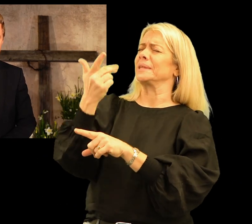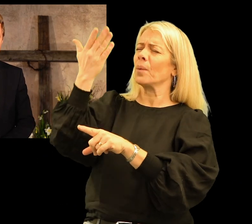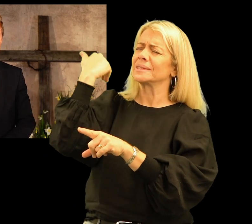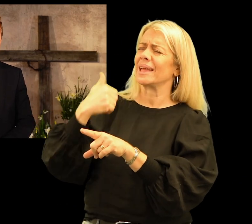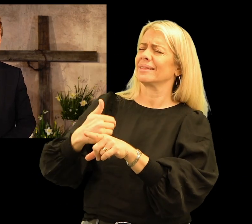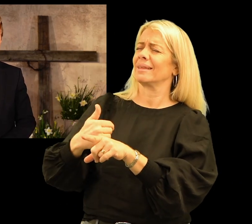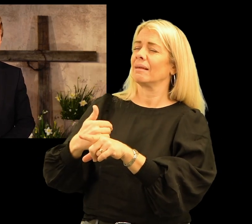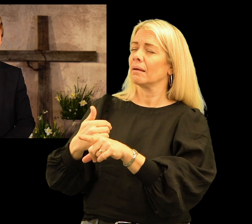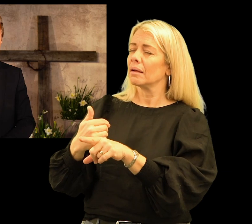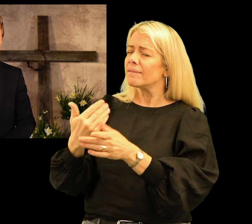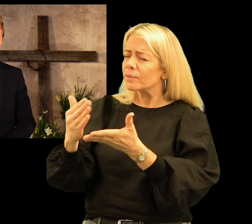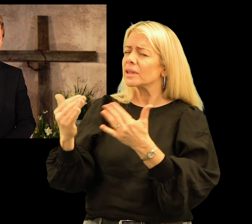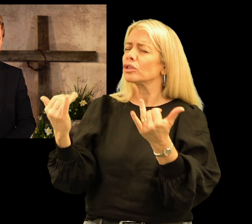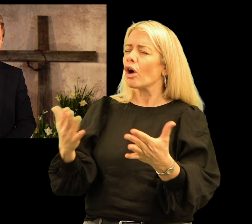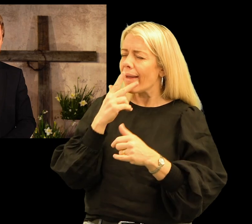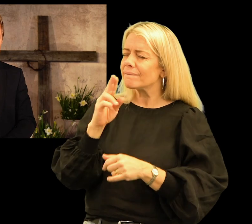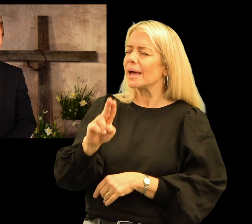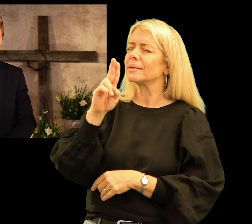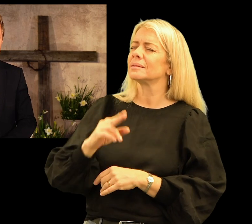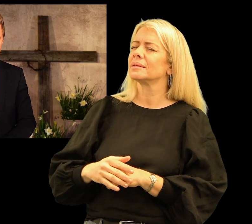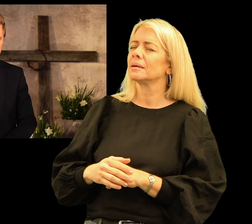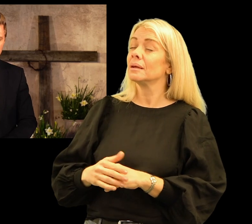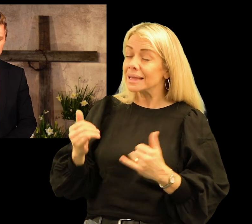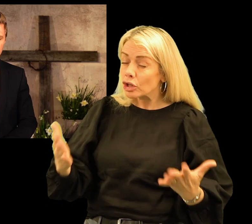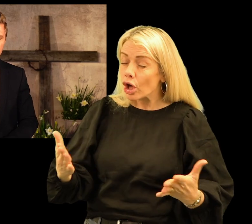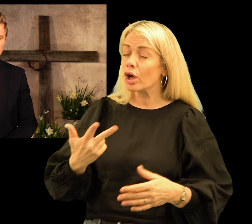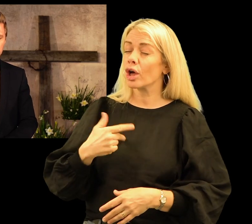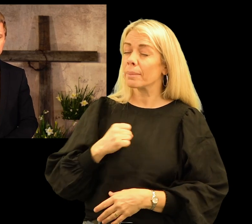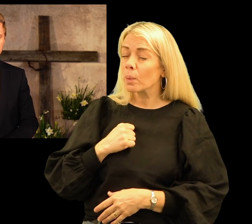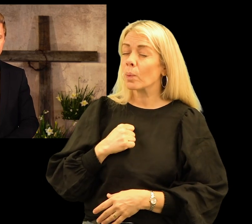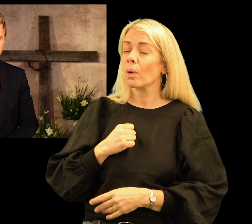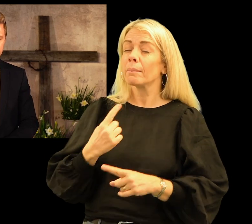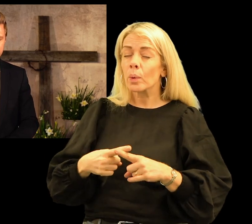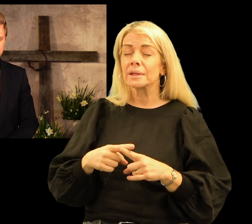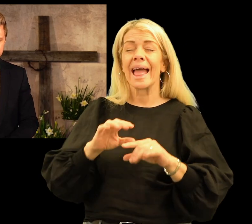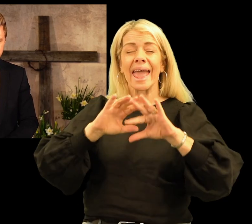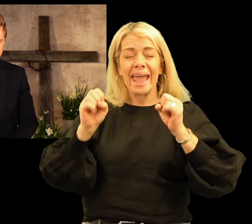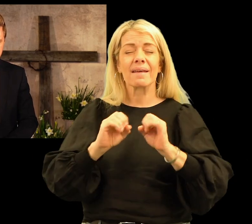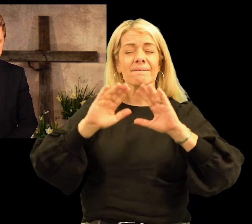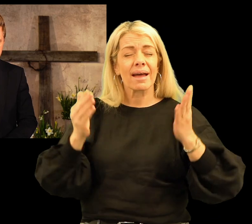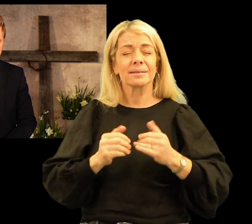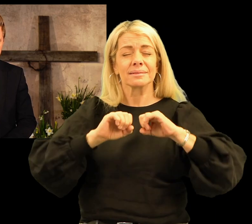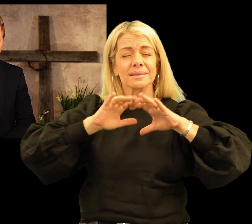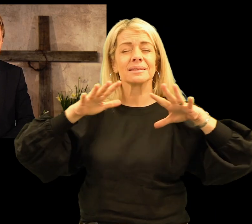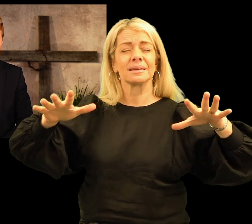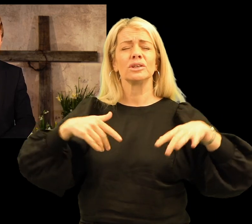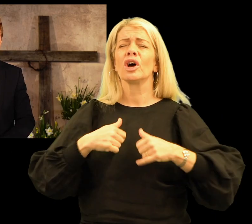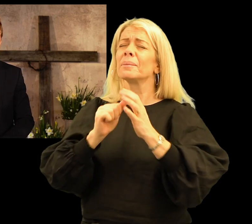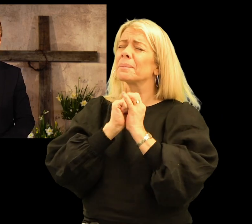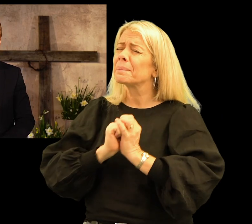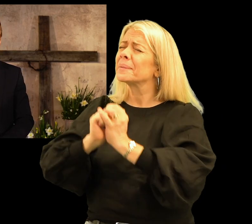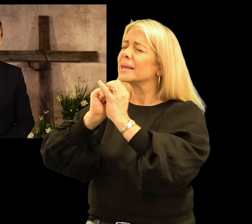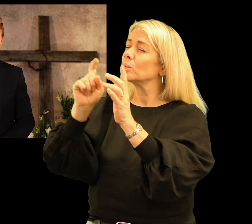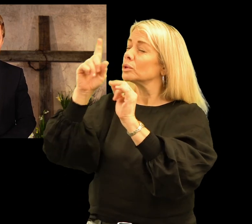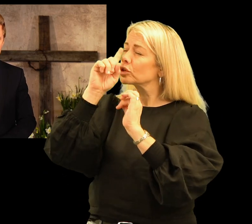sedan också är en levande verklighet. Idag i Örebro och ut över hela världen. Jag ber dig